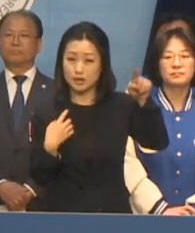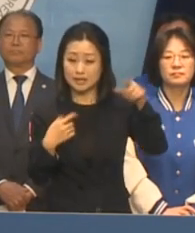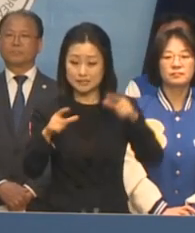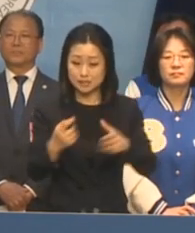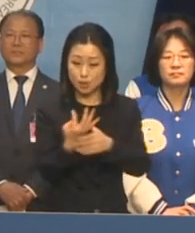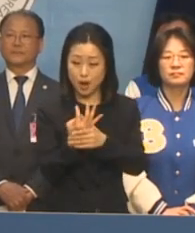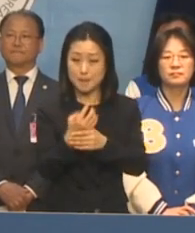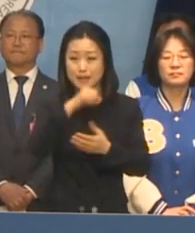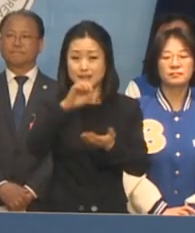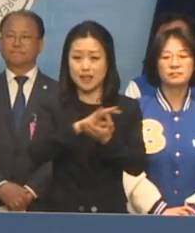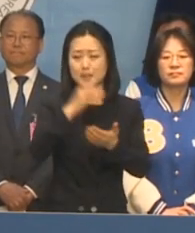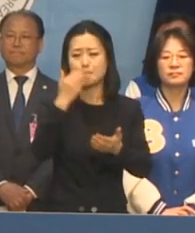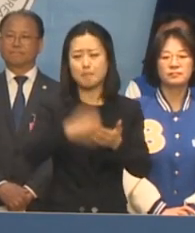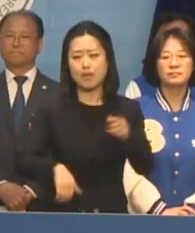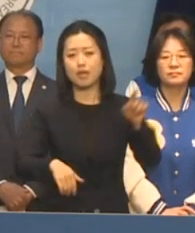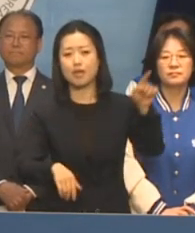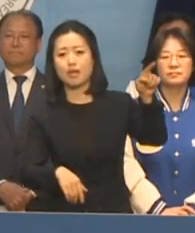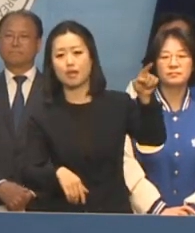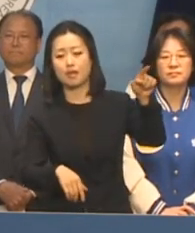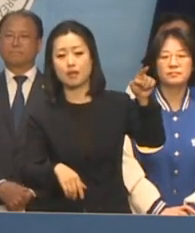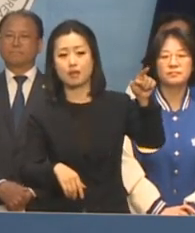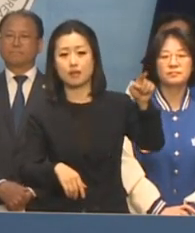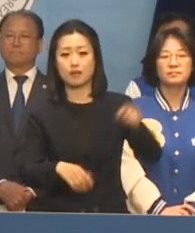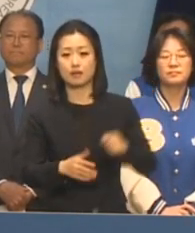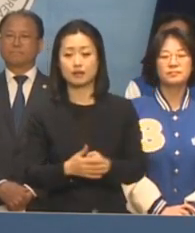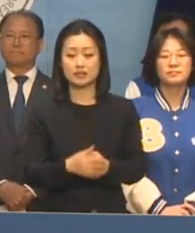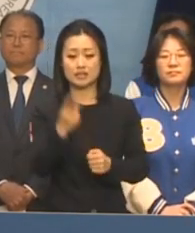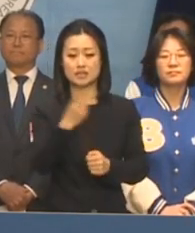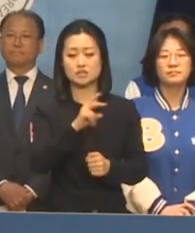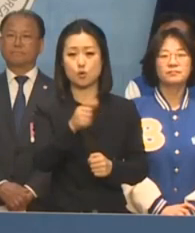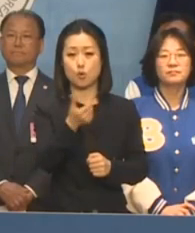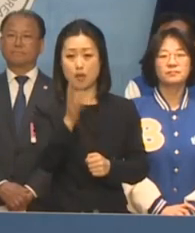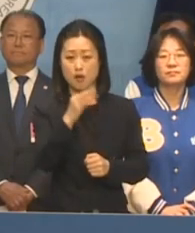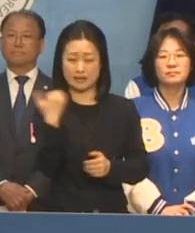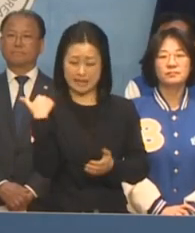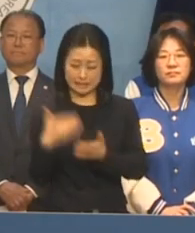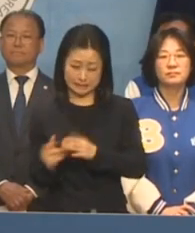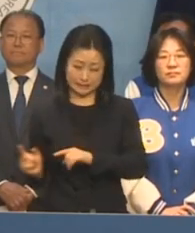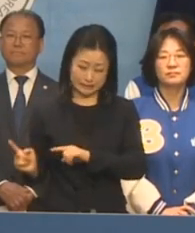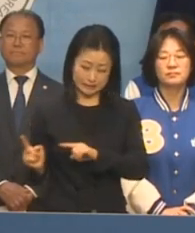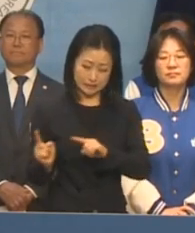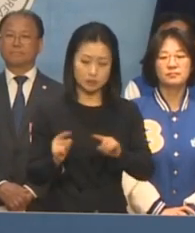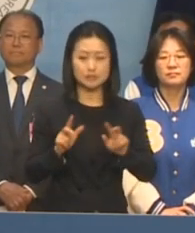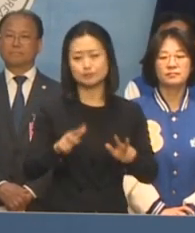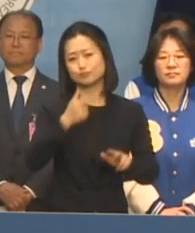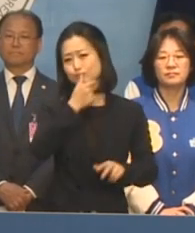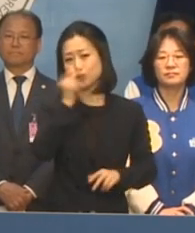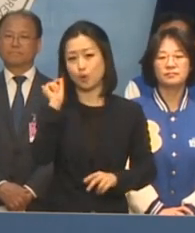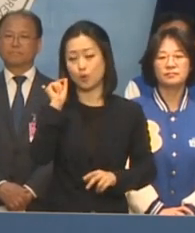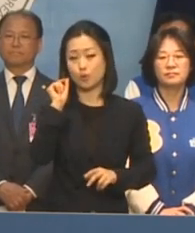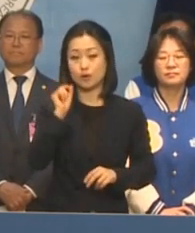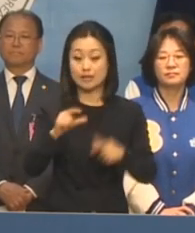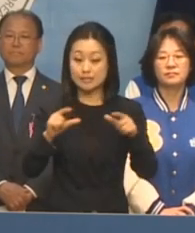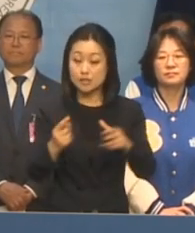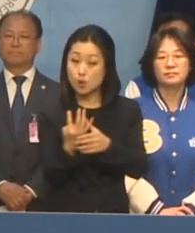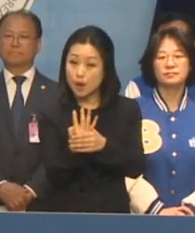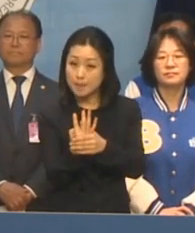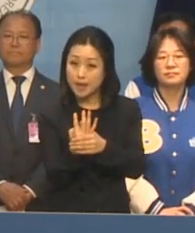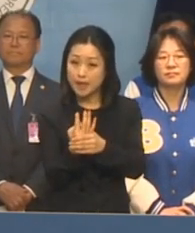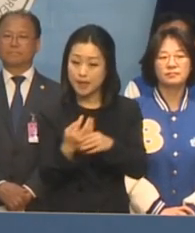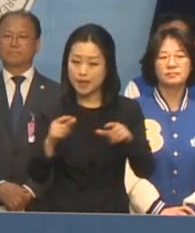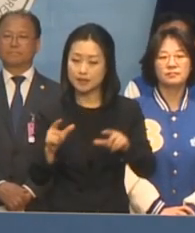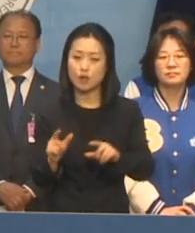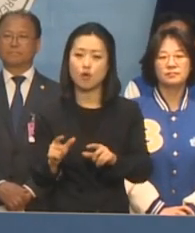화폐 예산을 전액 상감한 걸 2,500억 정도 살렸지만 턱없이 부족합니다 지역 화폐를